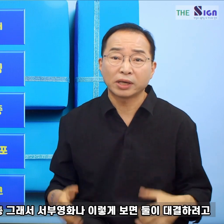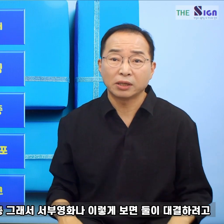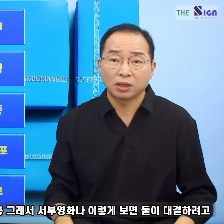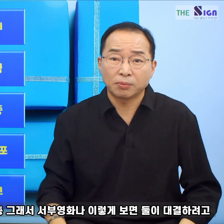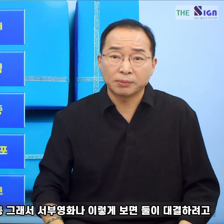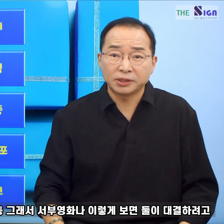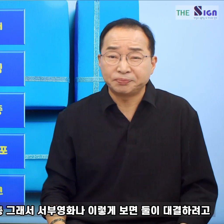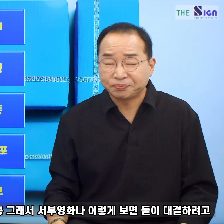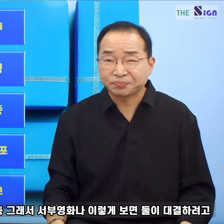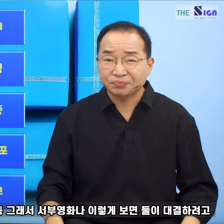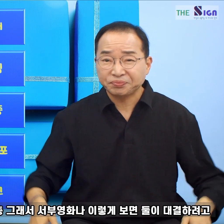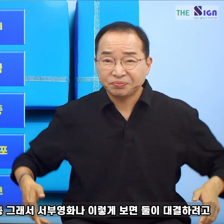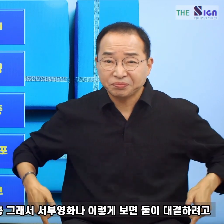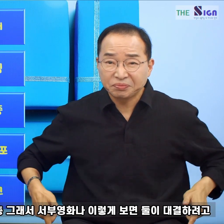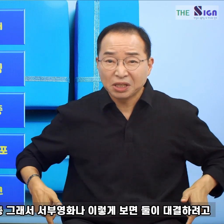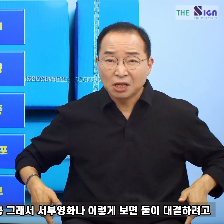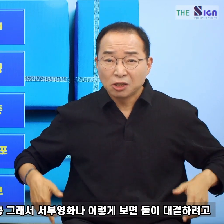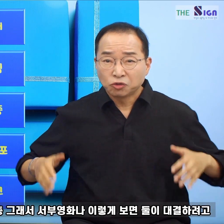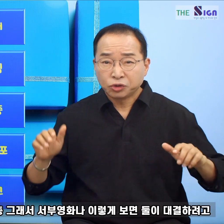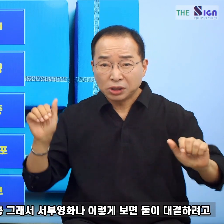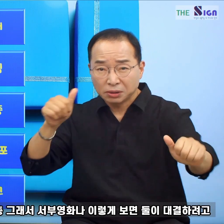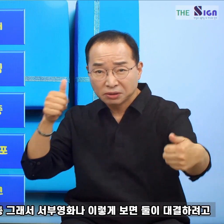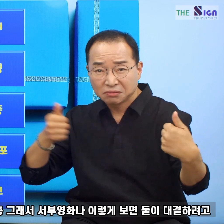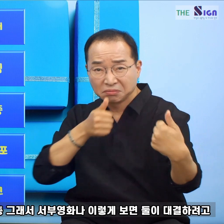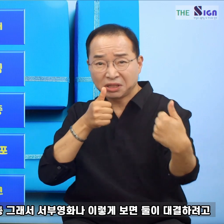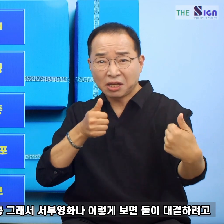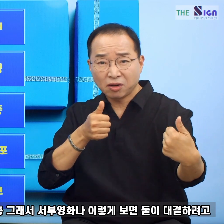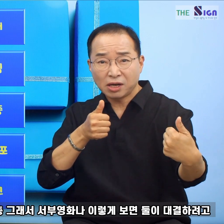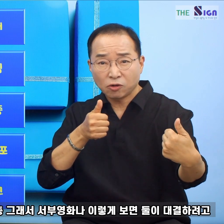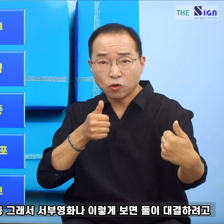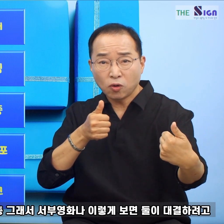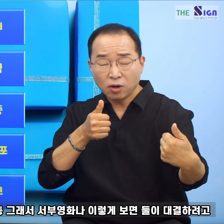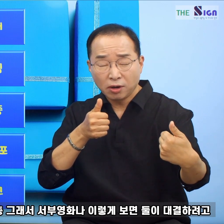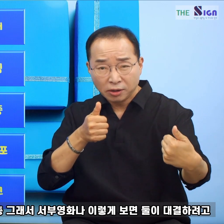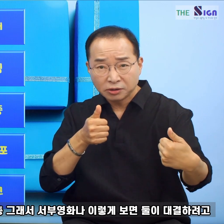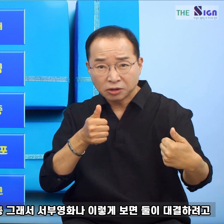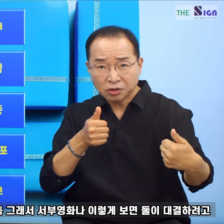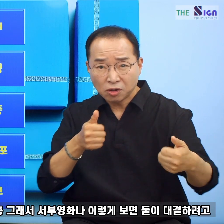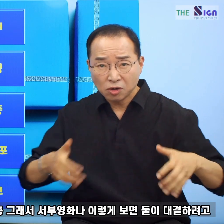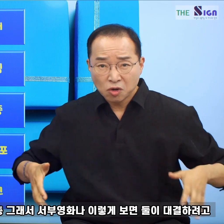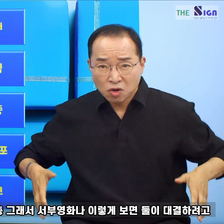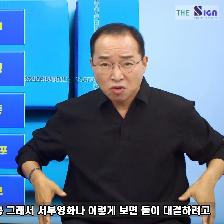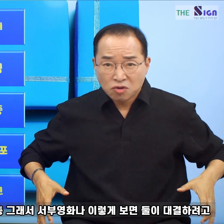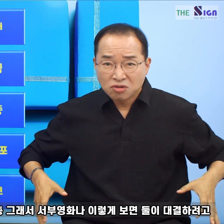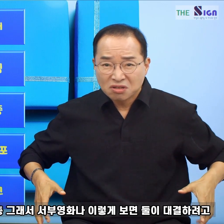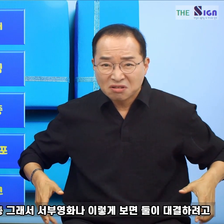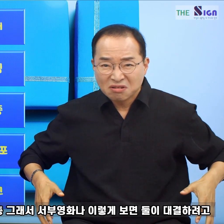이렇게 보면은 둘이 대결하려고 그래서